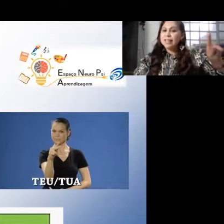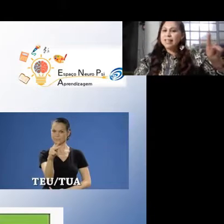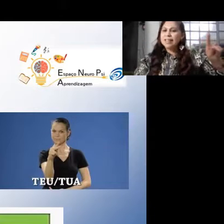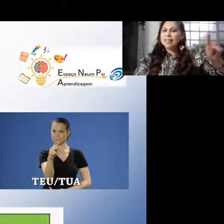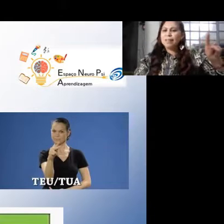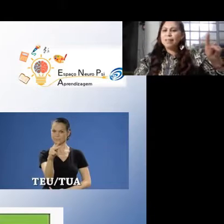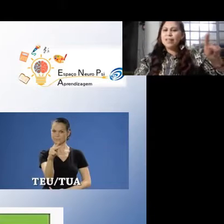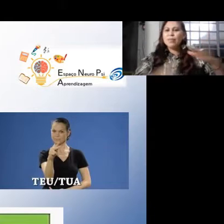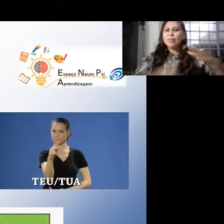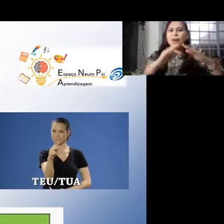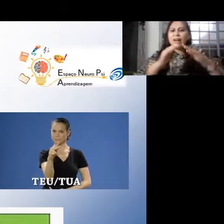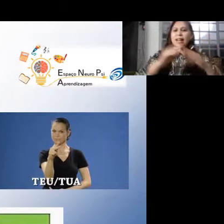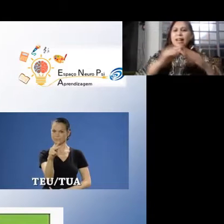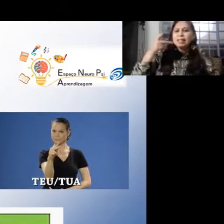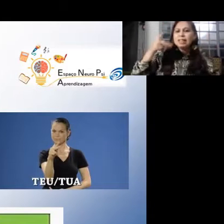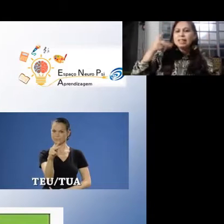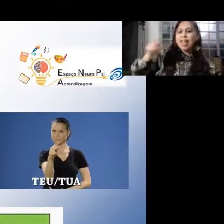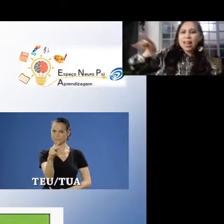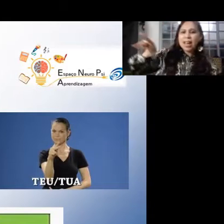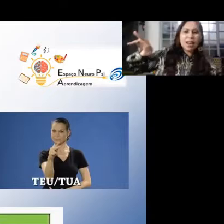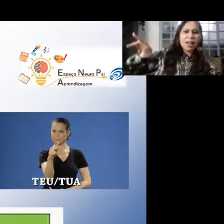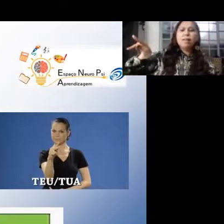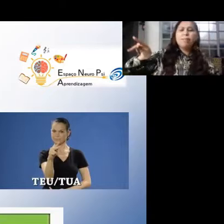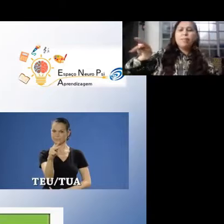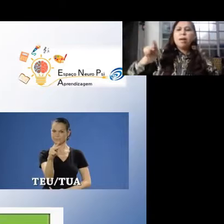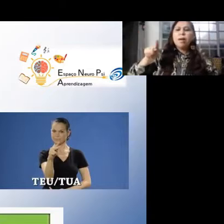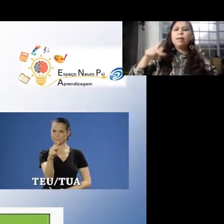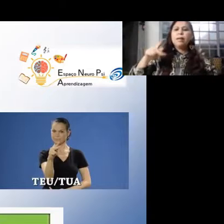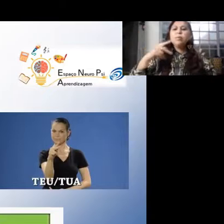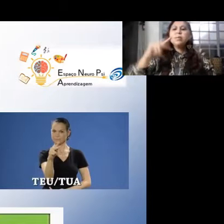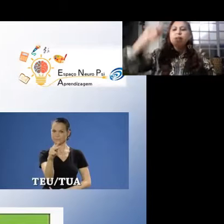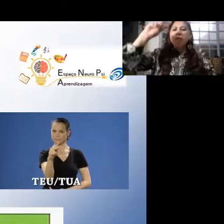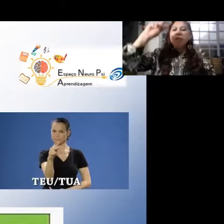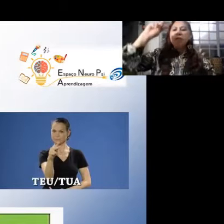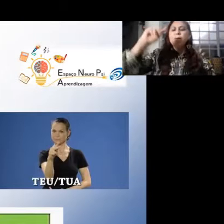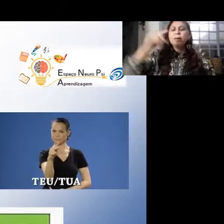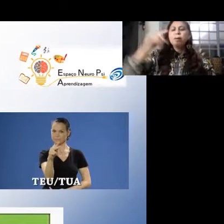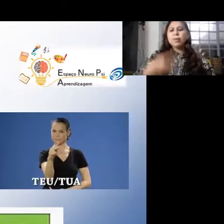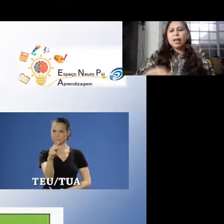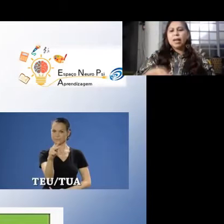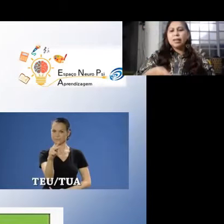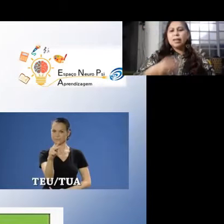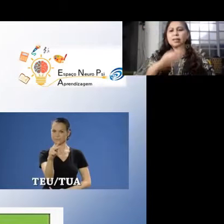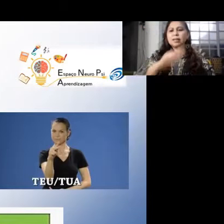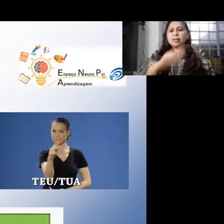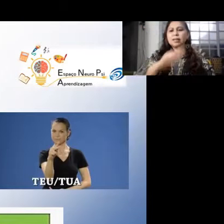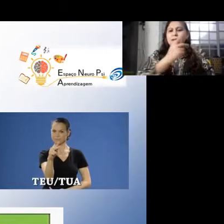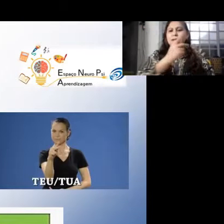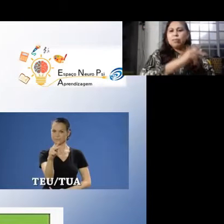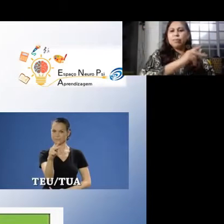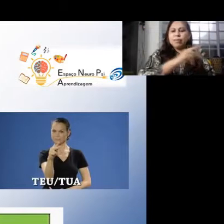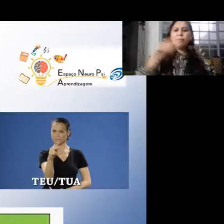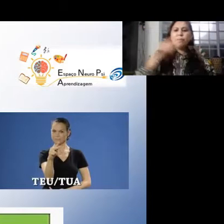dele, tá vendo? Ou a casa dela. Então, o sinal, ele pode mudar de